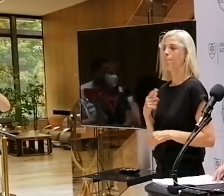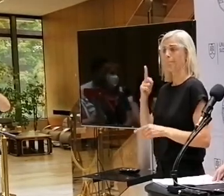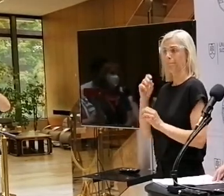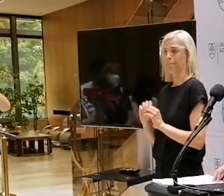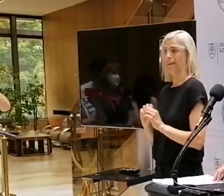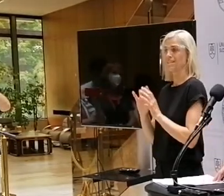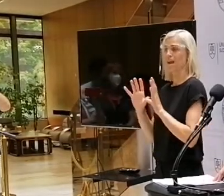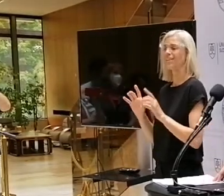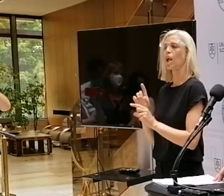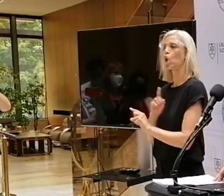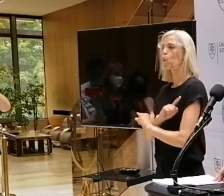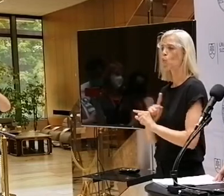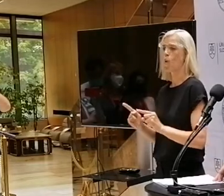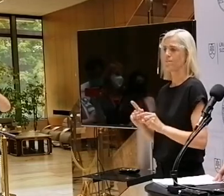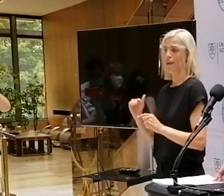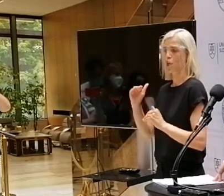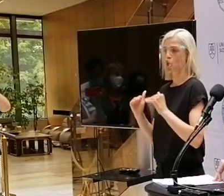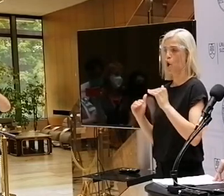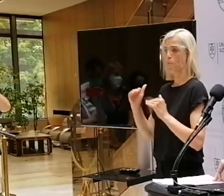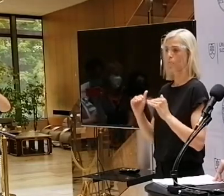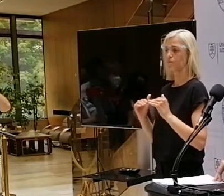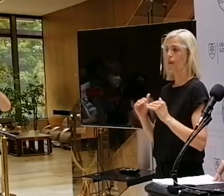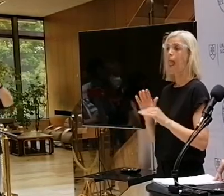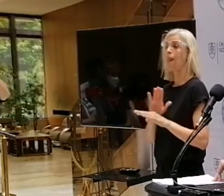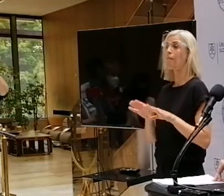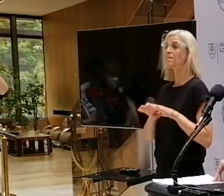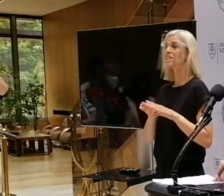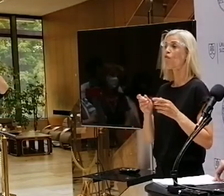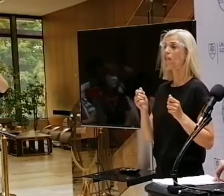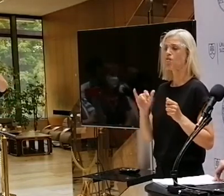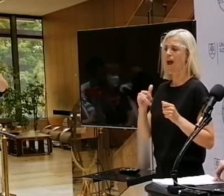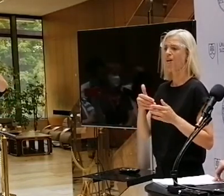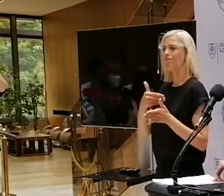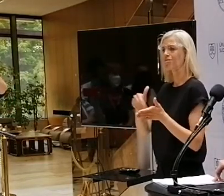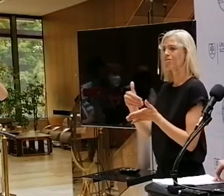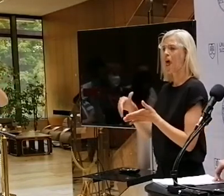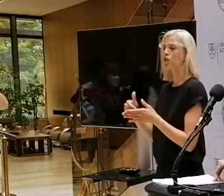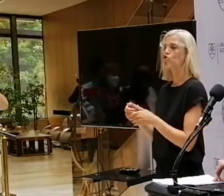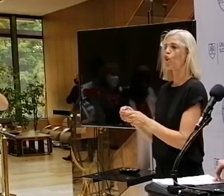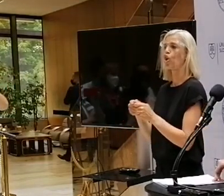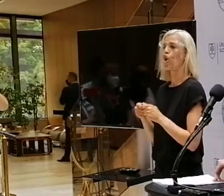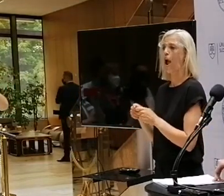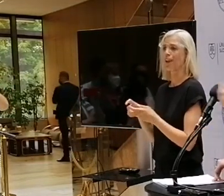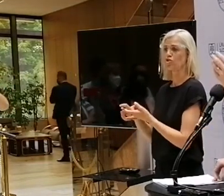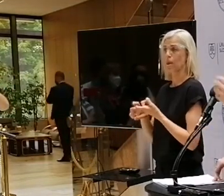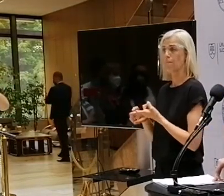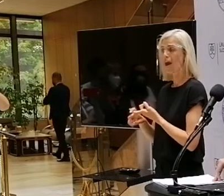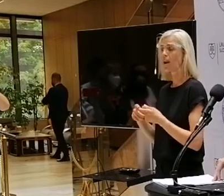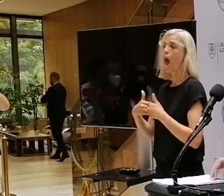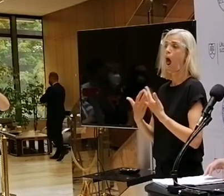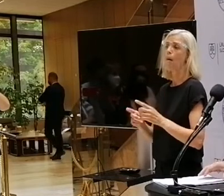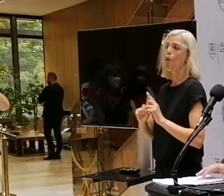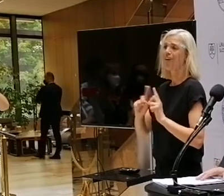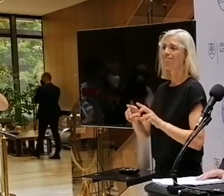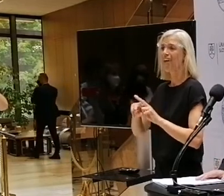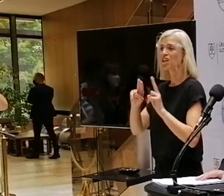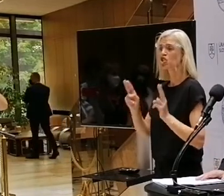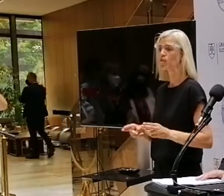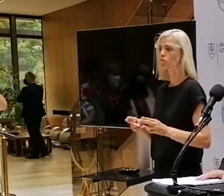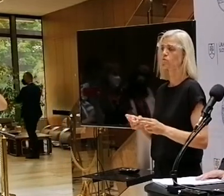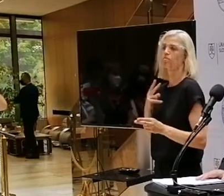Viem si predstaviť rôzne kompromisy, nie len s ministerstvom financií, ale aj s ďalšími koaličnými partnermi alebo s ďalšími inštitúciami